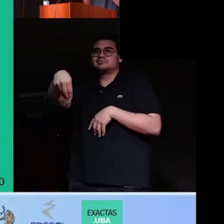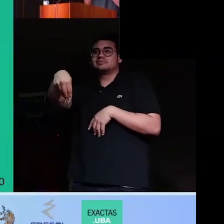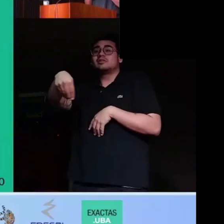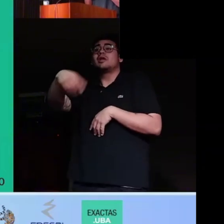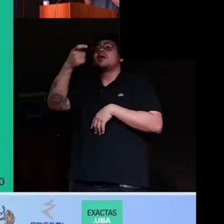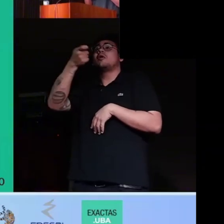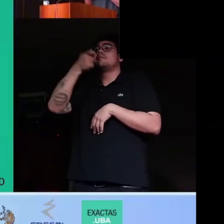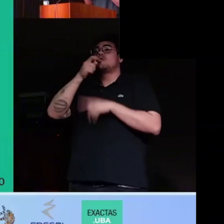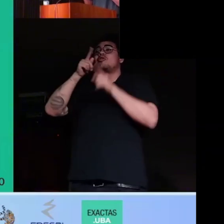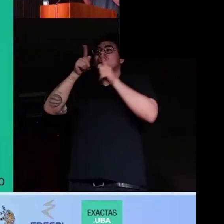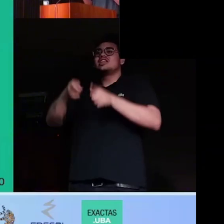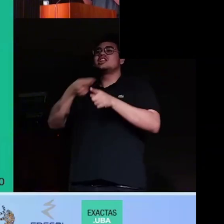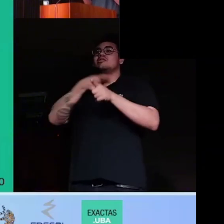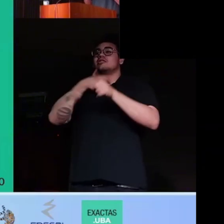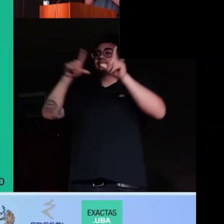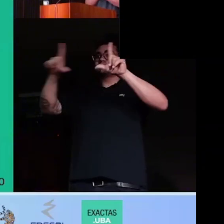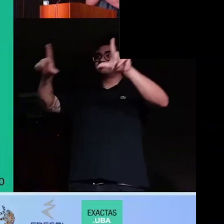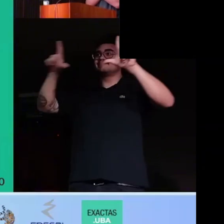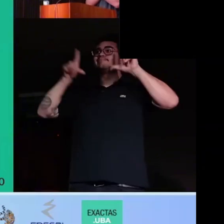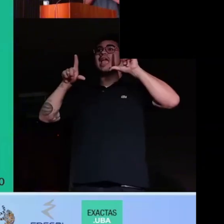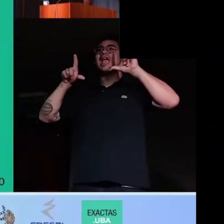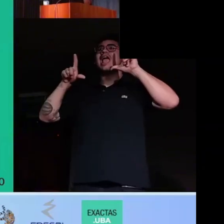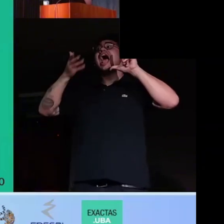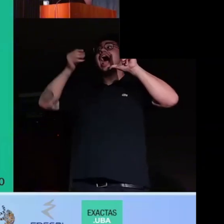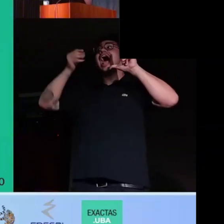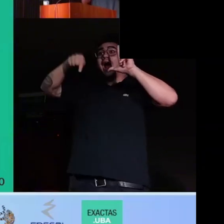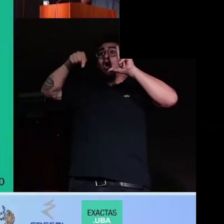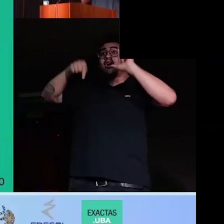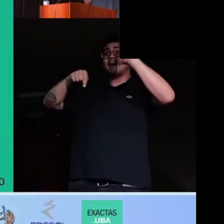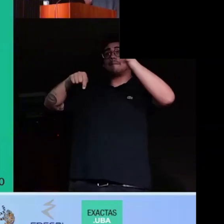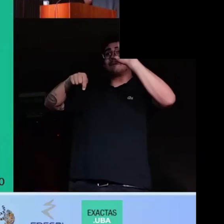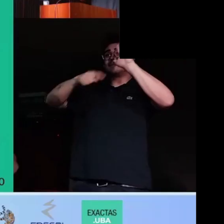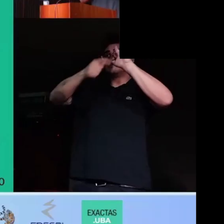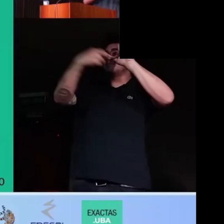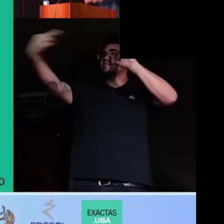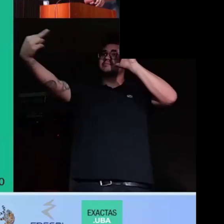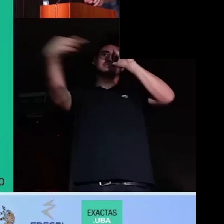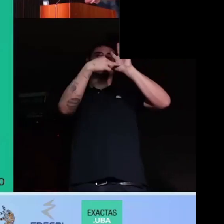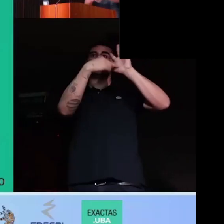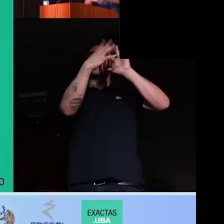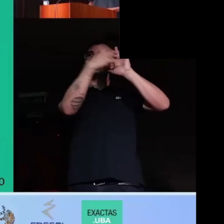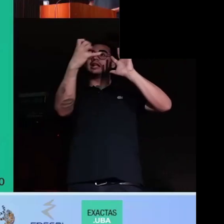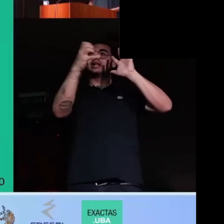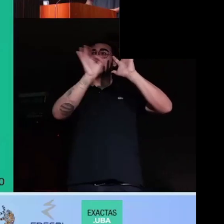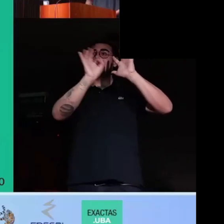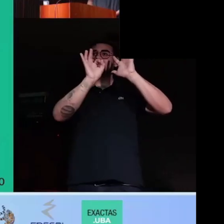el rostro y distintas partes del cuerpo como el tronco, los brazos,